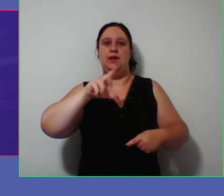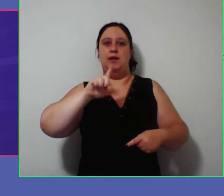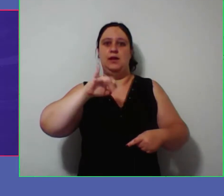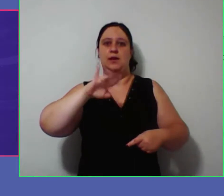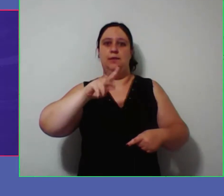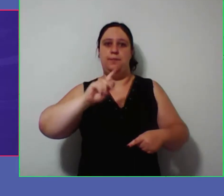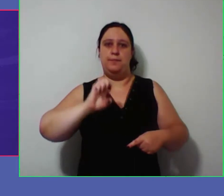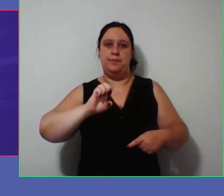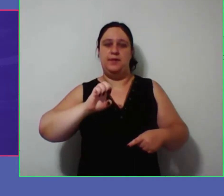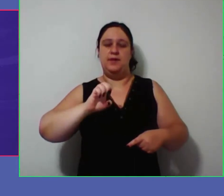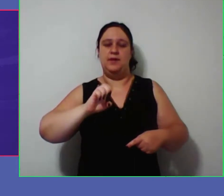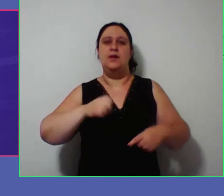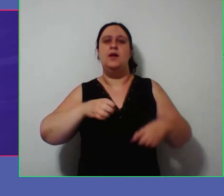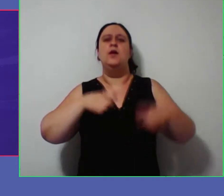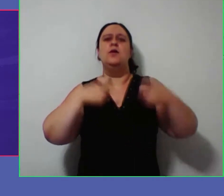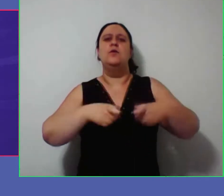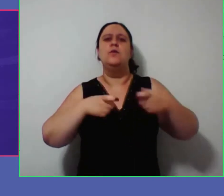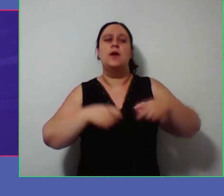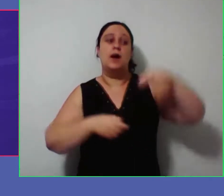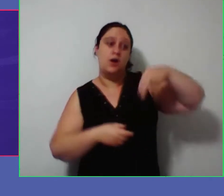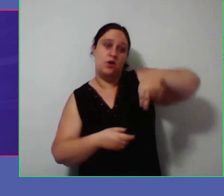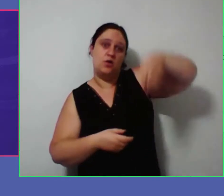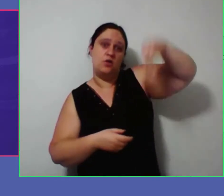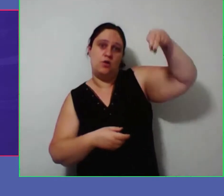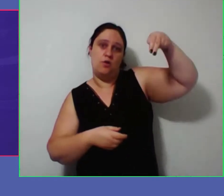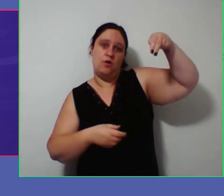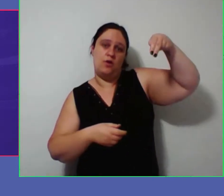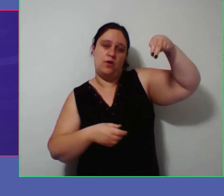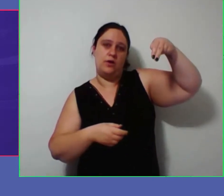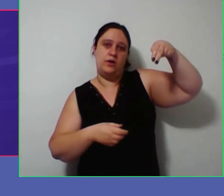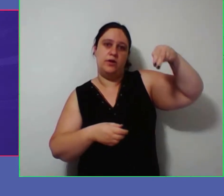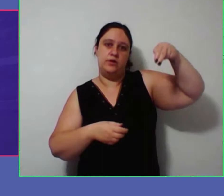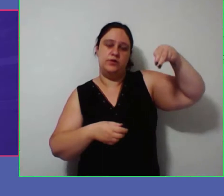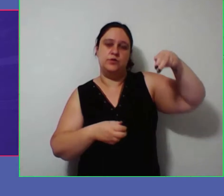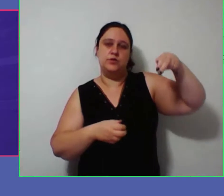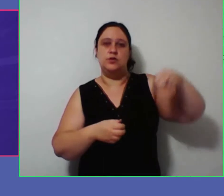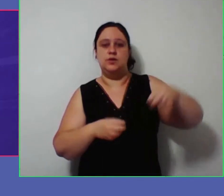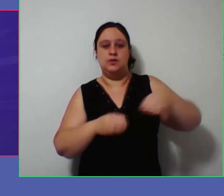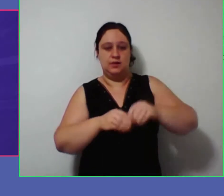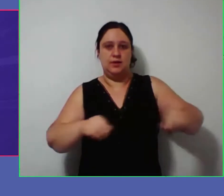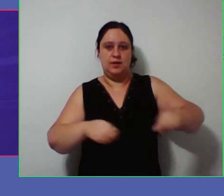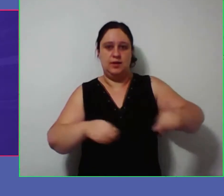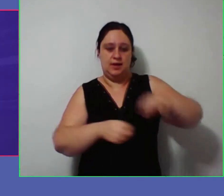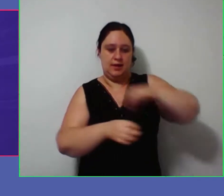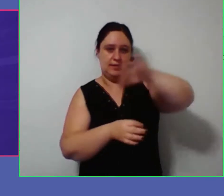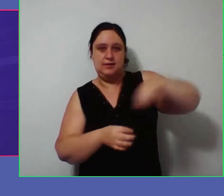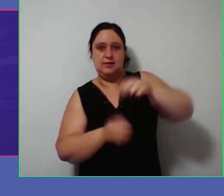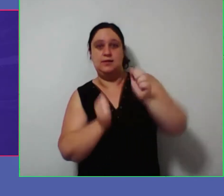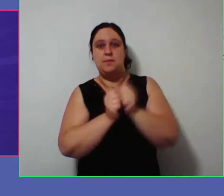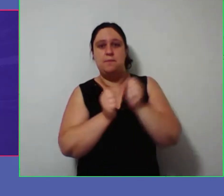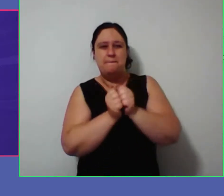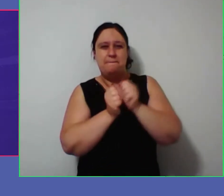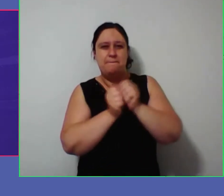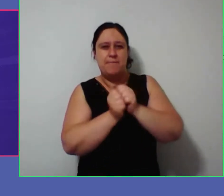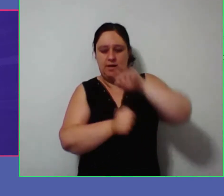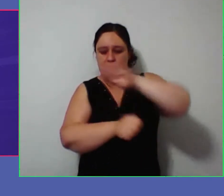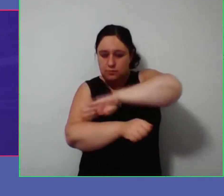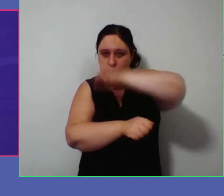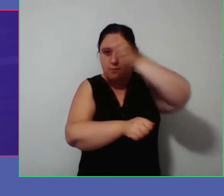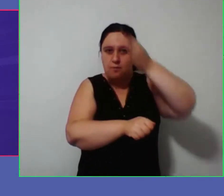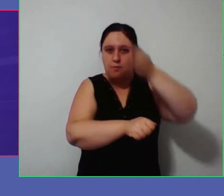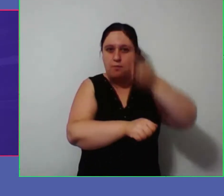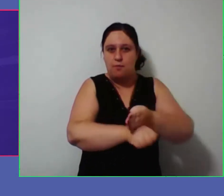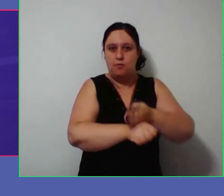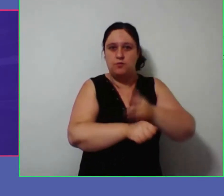Terra Santa, perto da fronteira ao sopé do Monte Hermon, no qual o Senhor